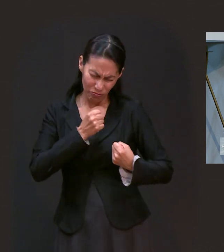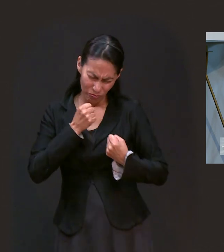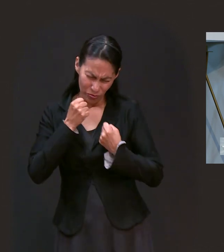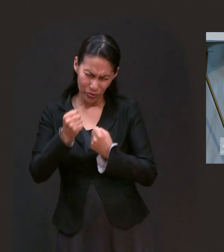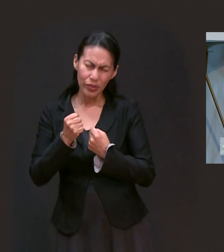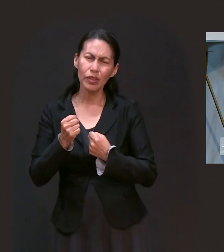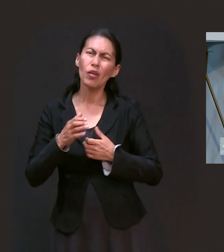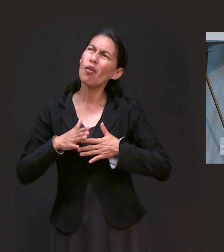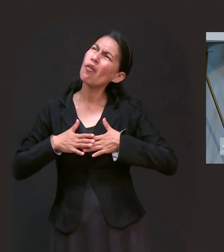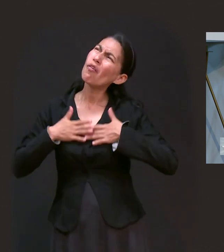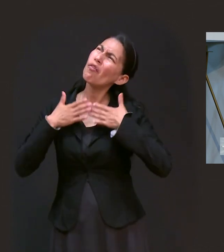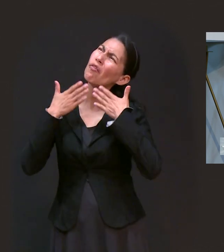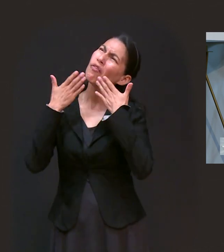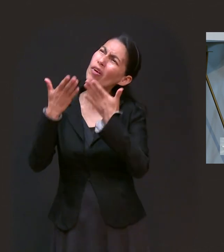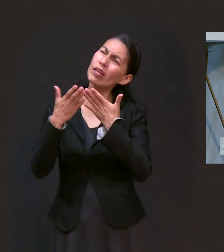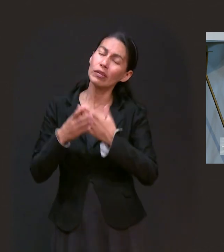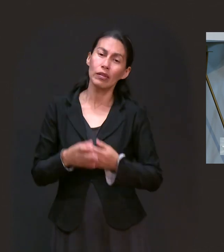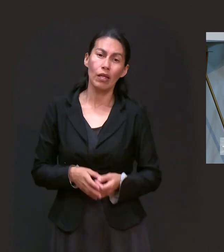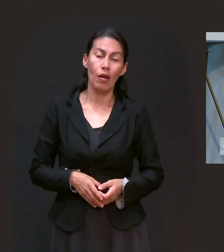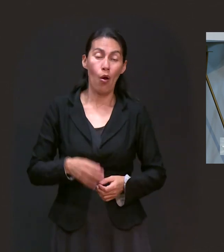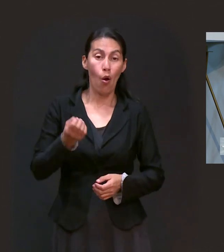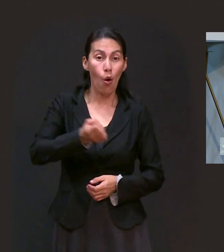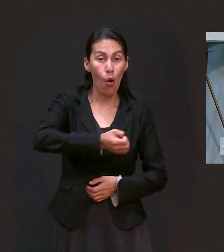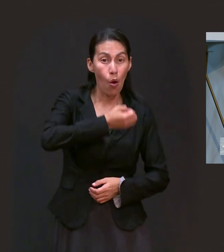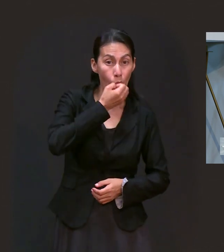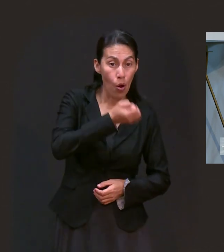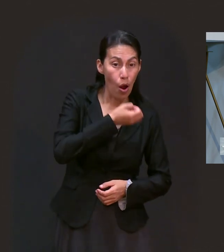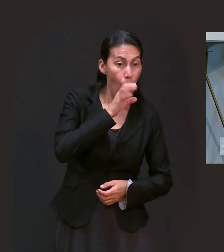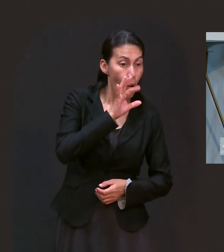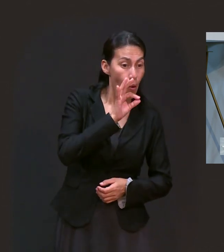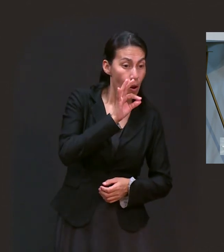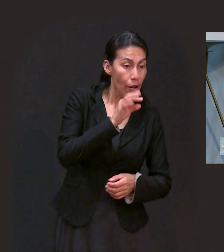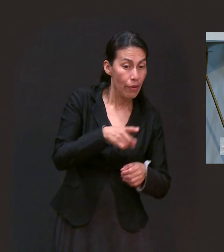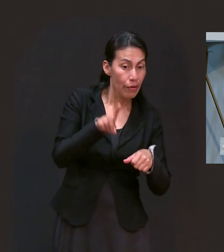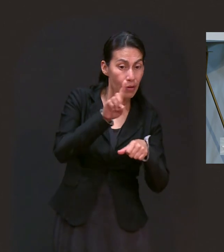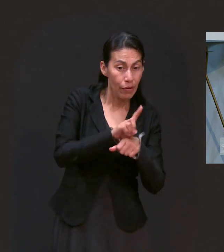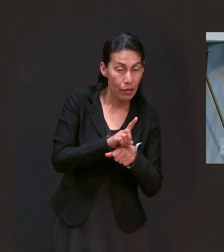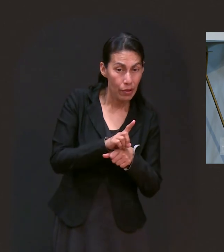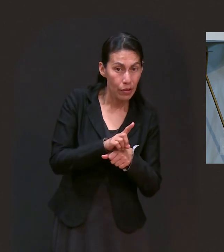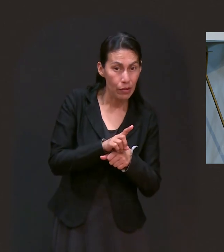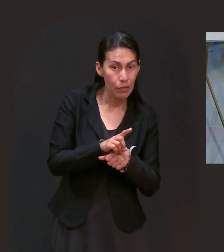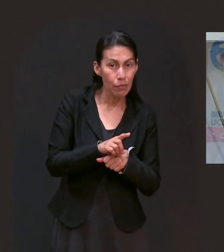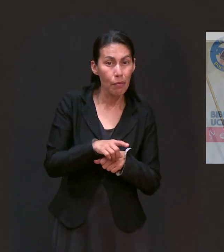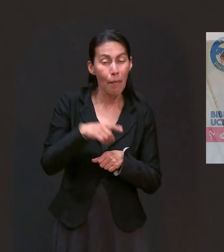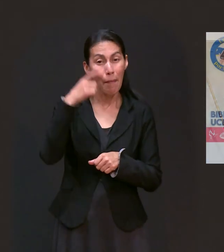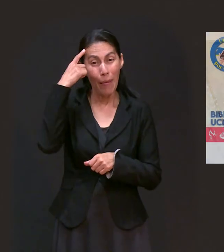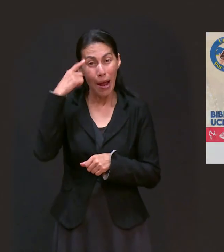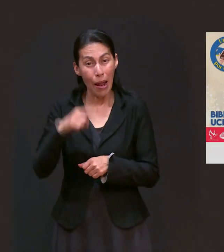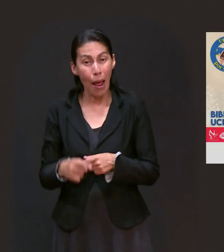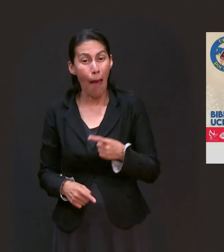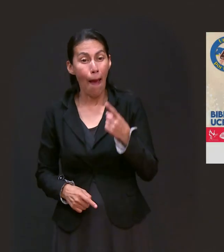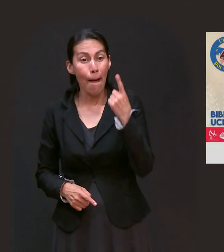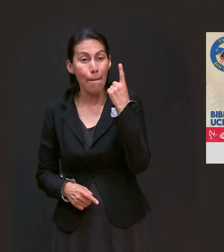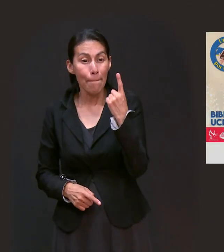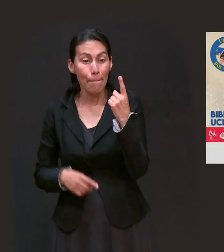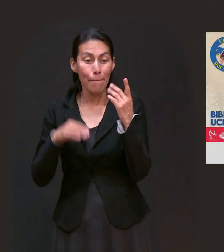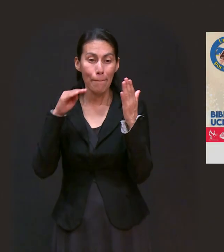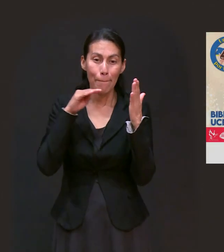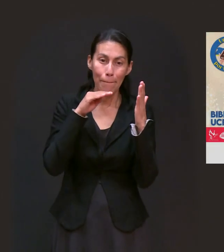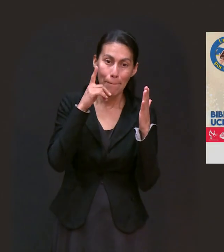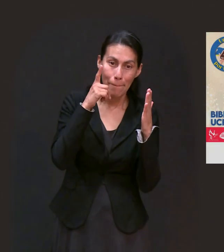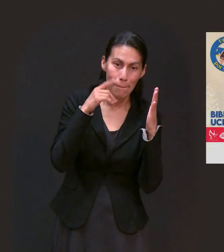dios la fe poderosa en dios y están orando 40 días para que cada día